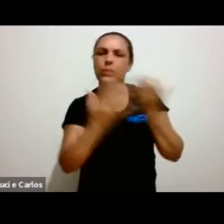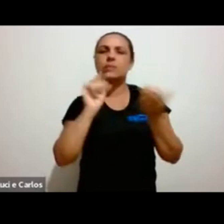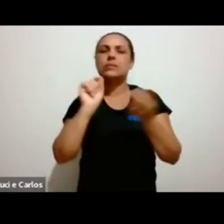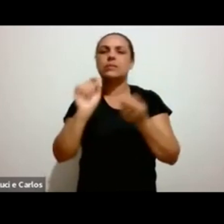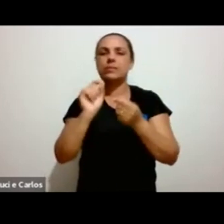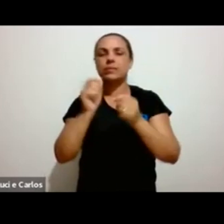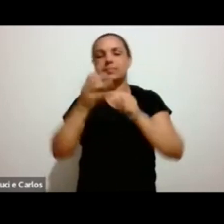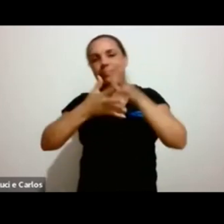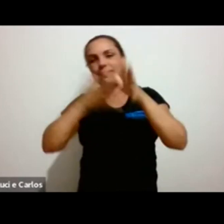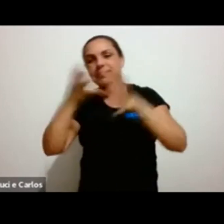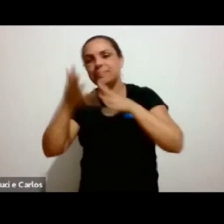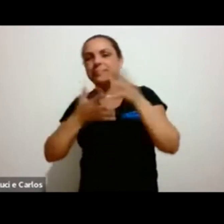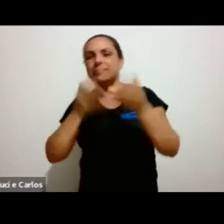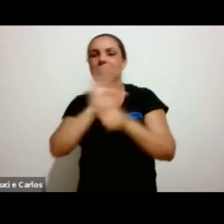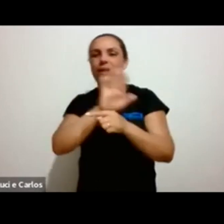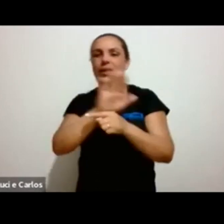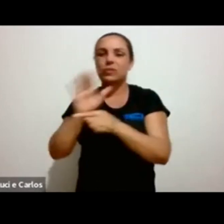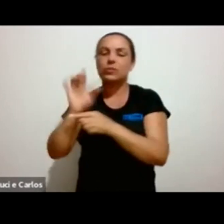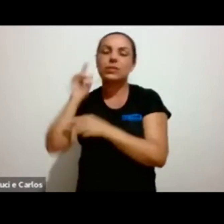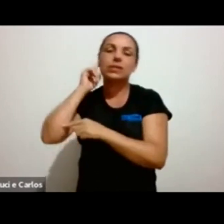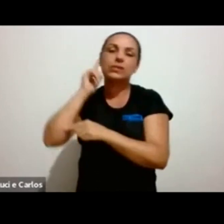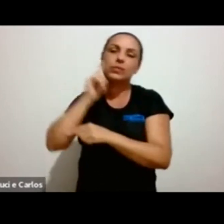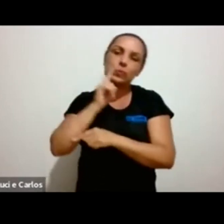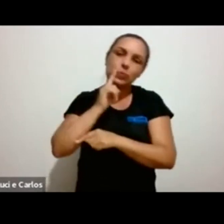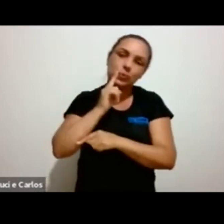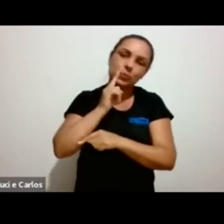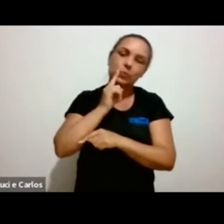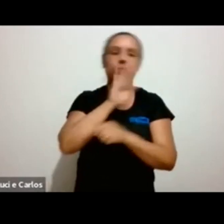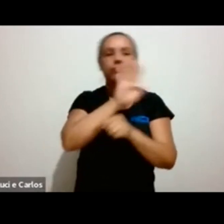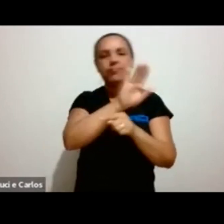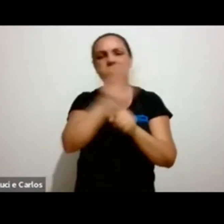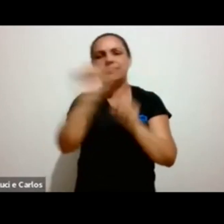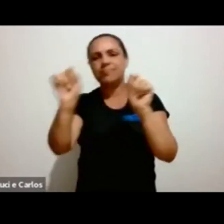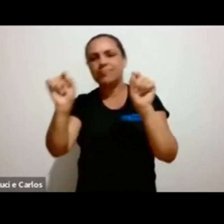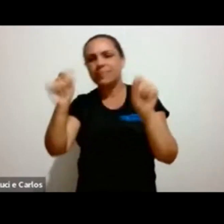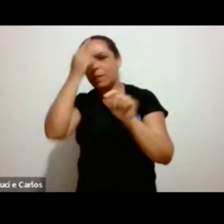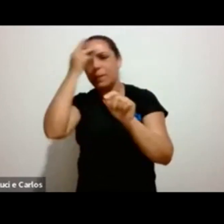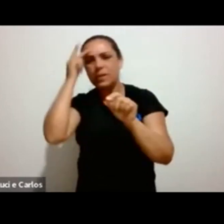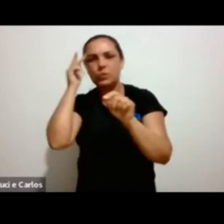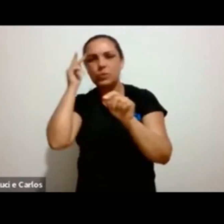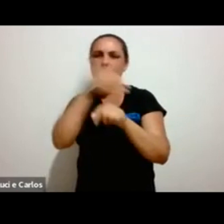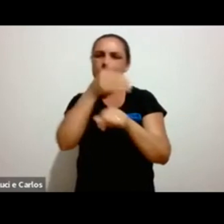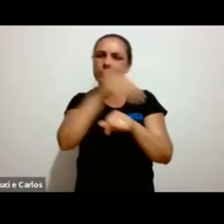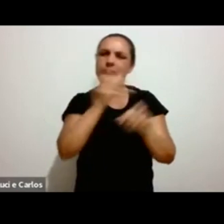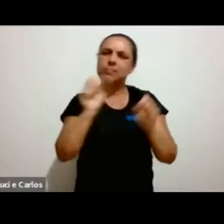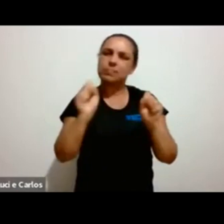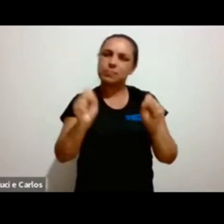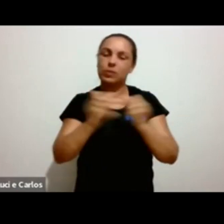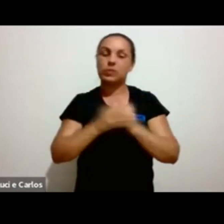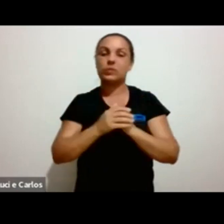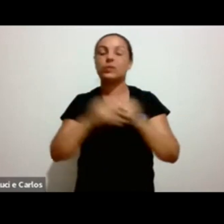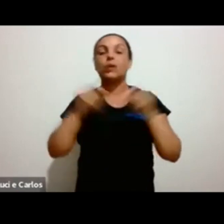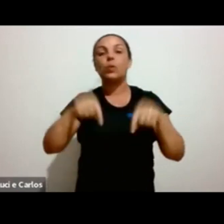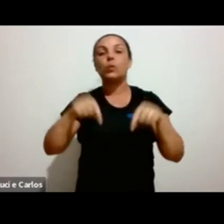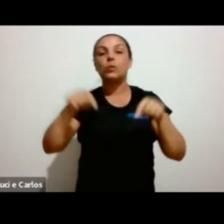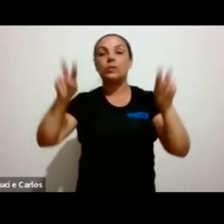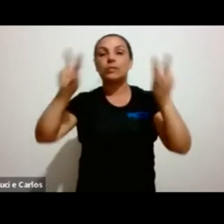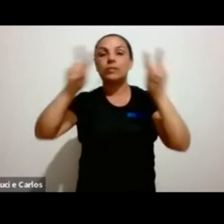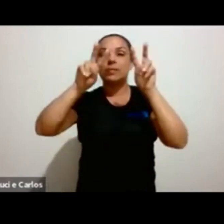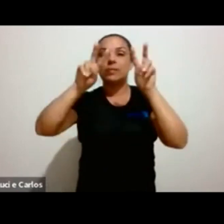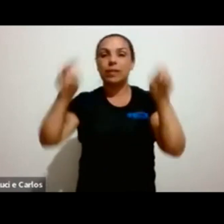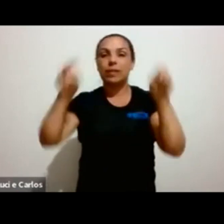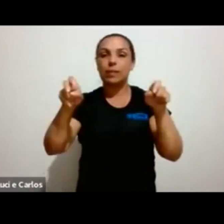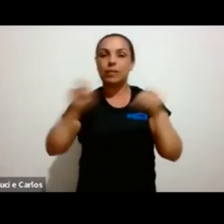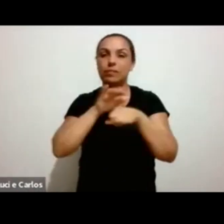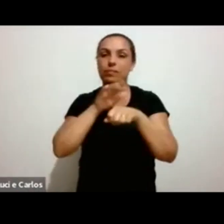e ela vai nos ajudar na linguagem de Libras. E qual é o tema da palestra hoje que todos nós vamos